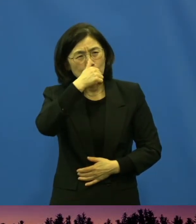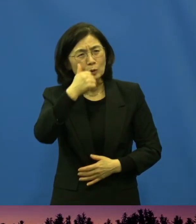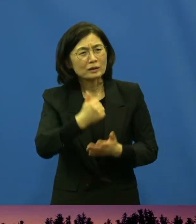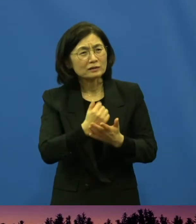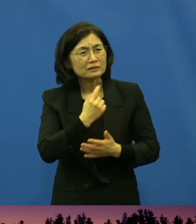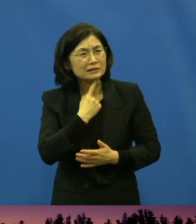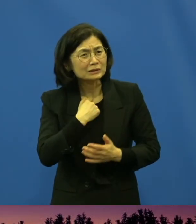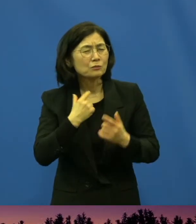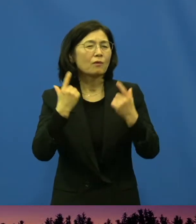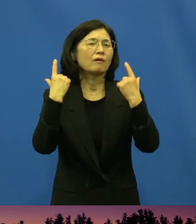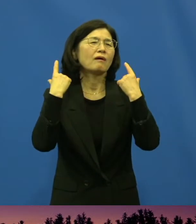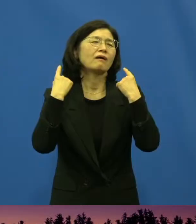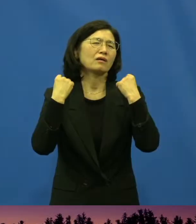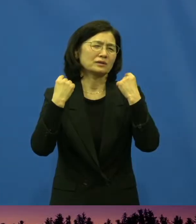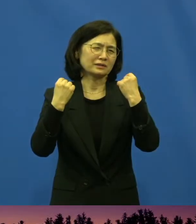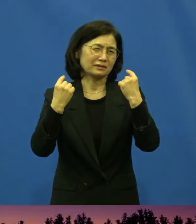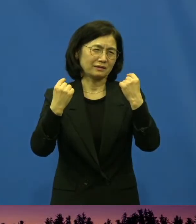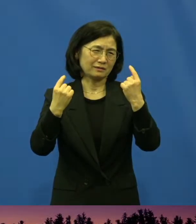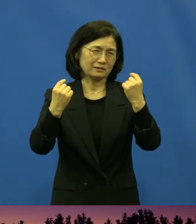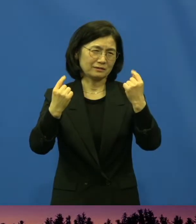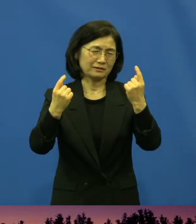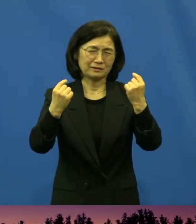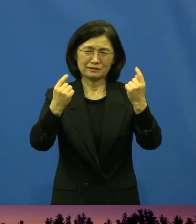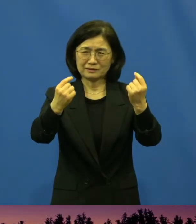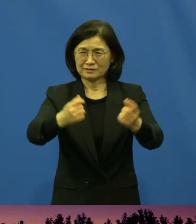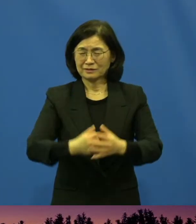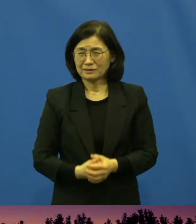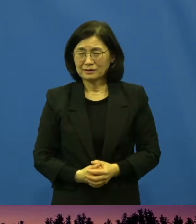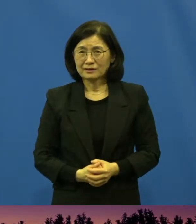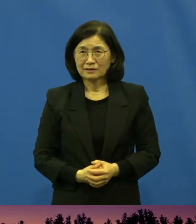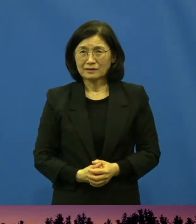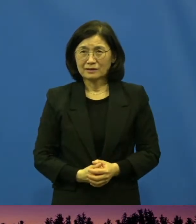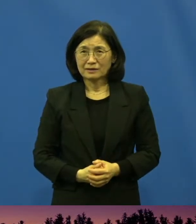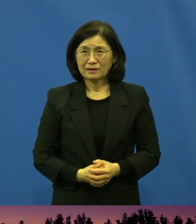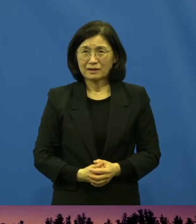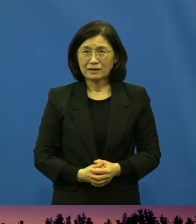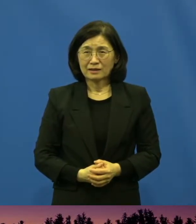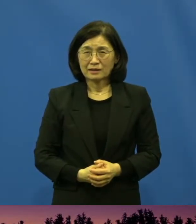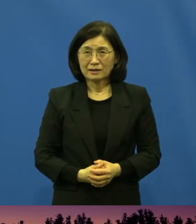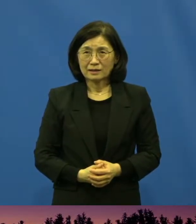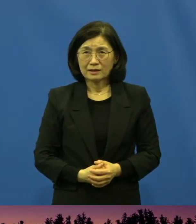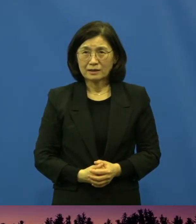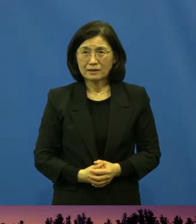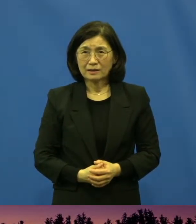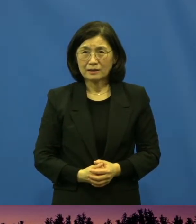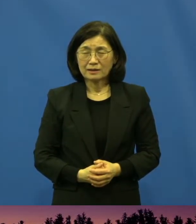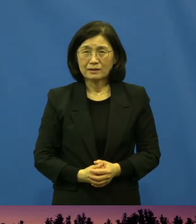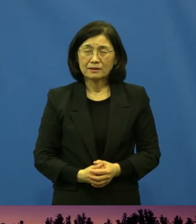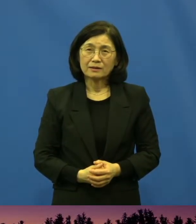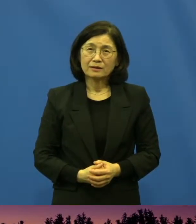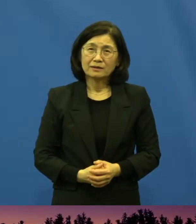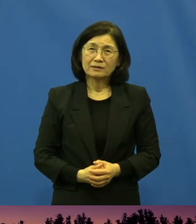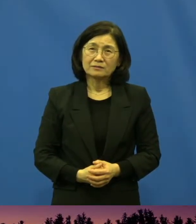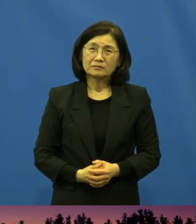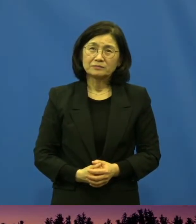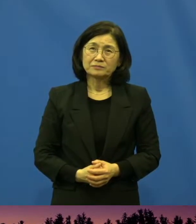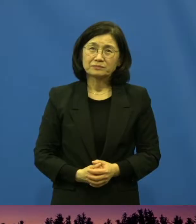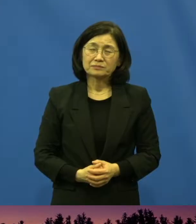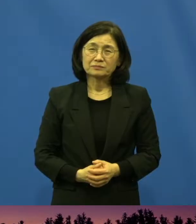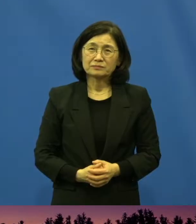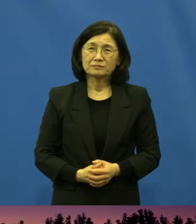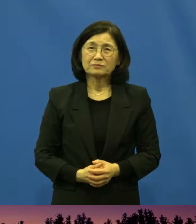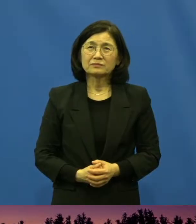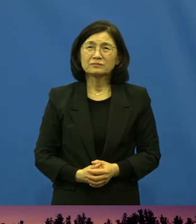딱 이렇게 했어야 되는데 죄에 대한 음모와 계획을 꿈꿉니까? 그러지